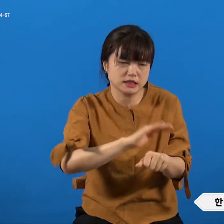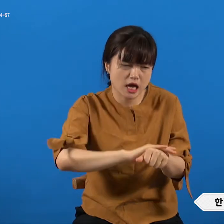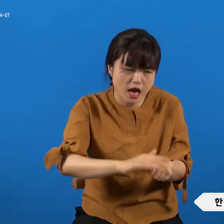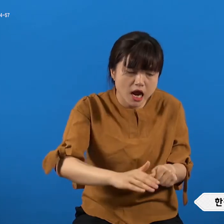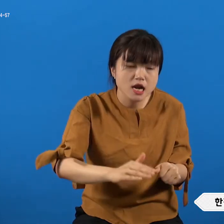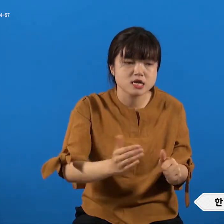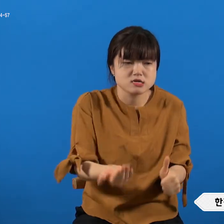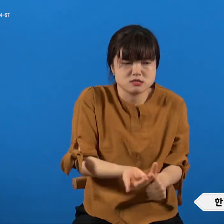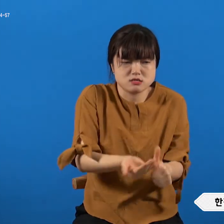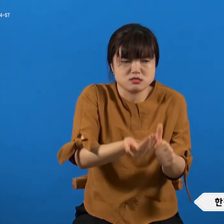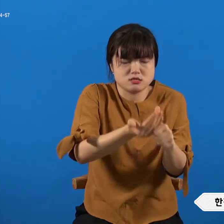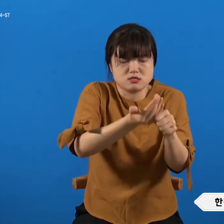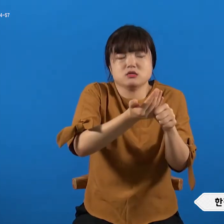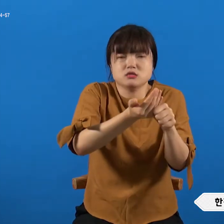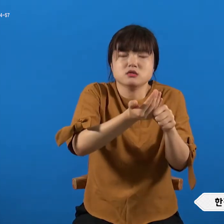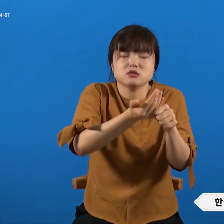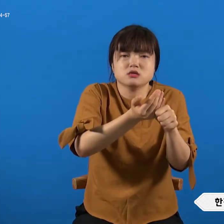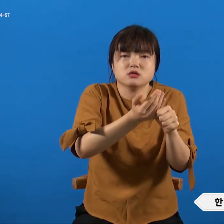키워내는 일들을 했습니다.